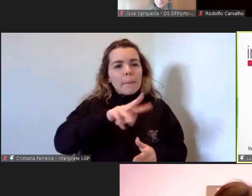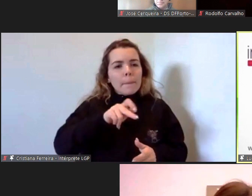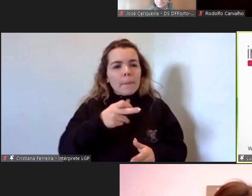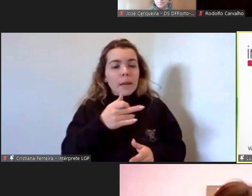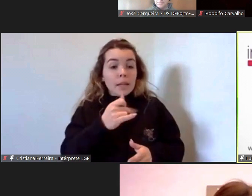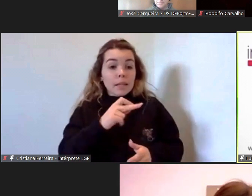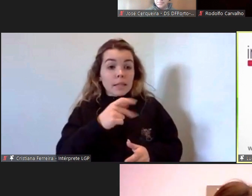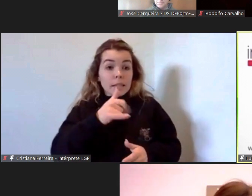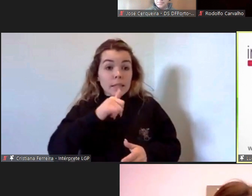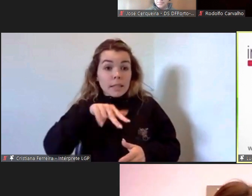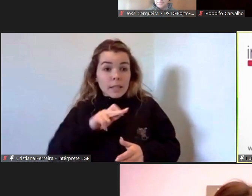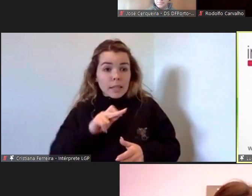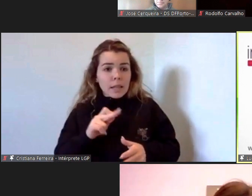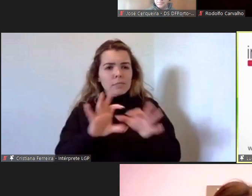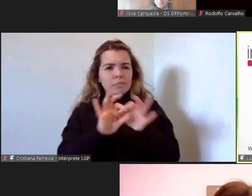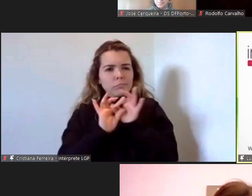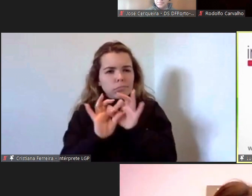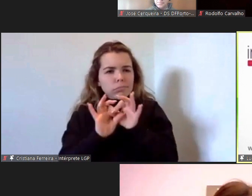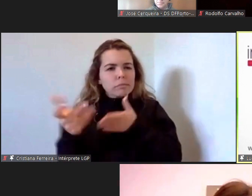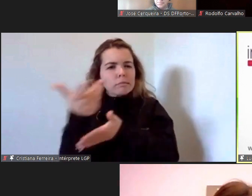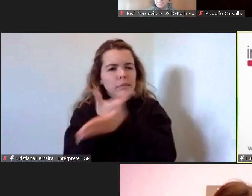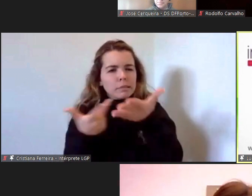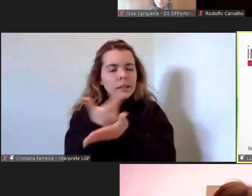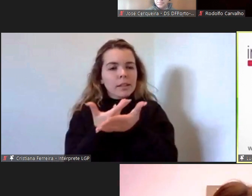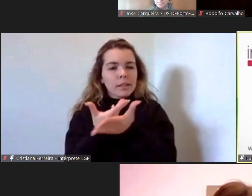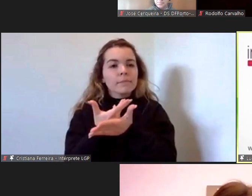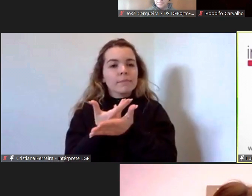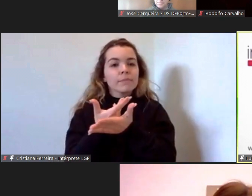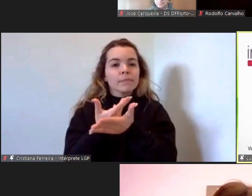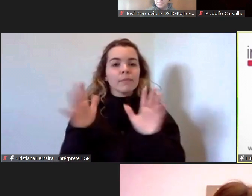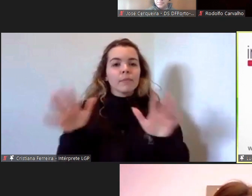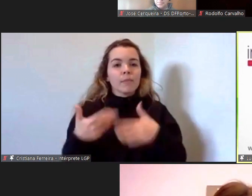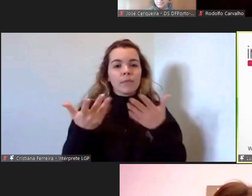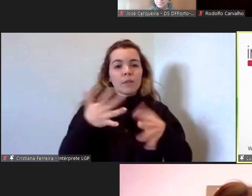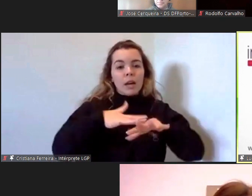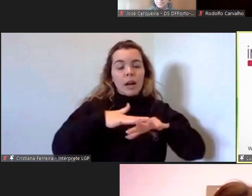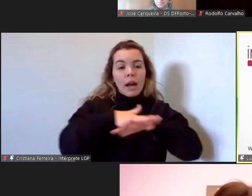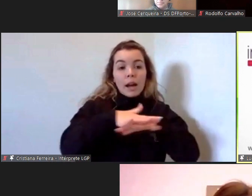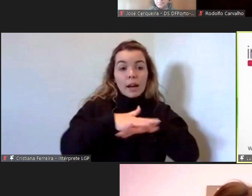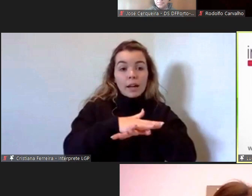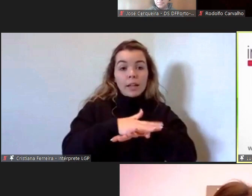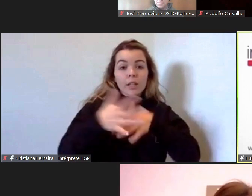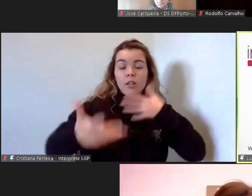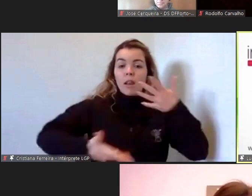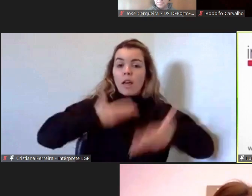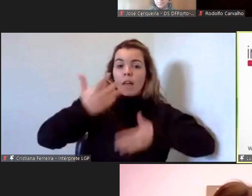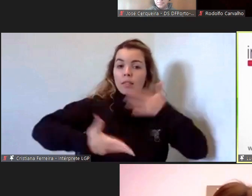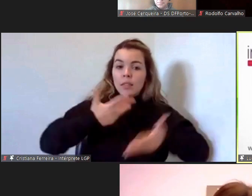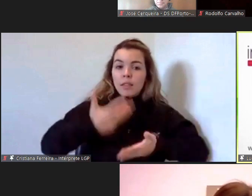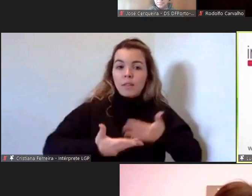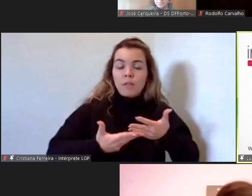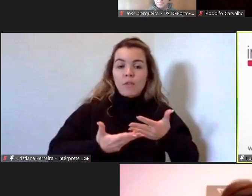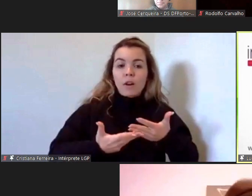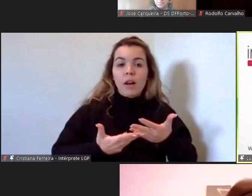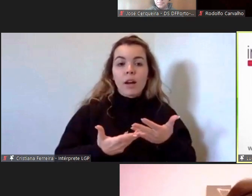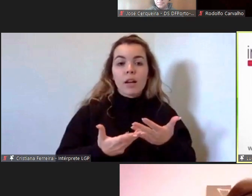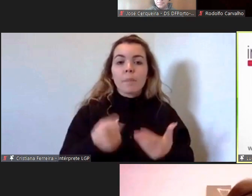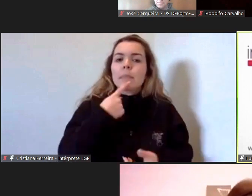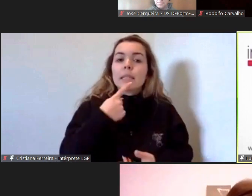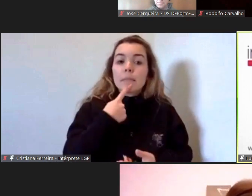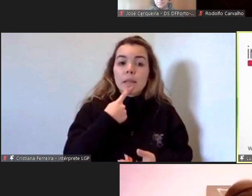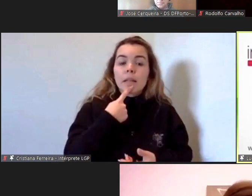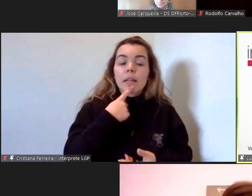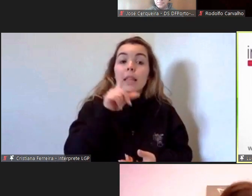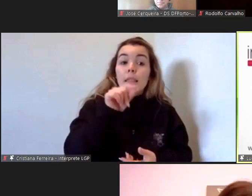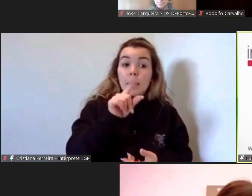para voltar às redes é de facto uma questão de redes de pertença e de ativarmos aquilo que são de percebermos e de